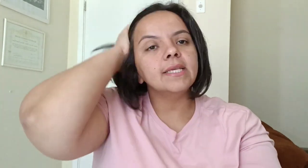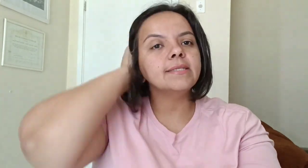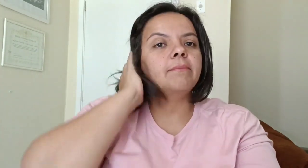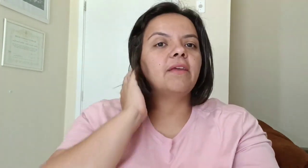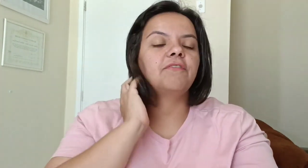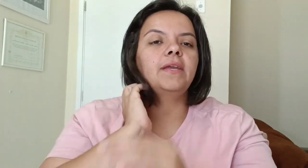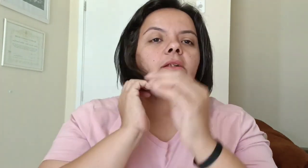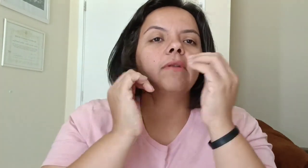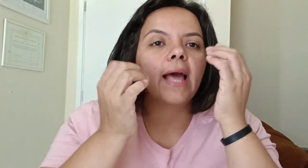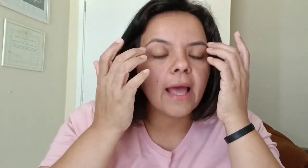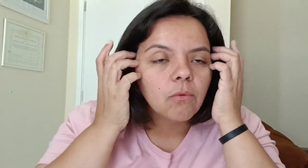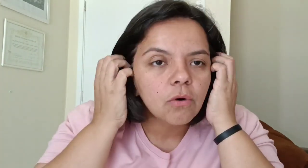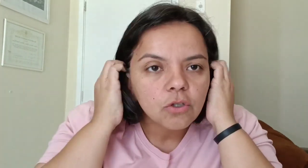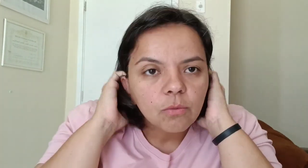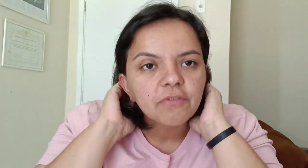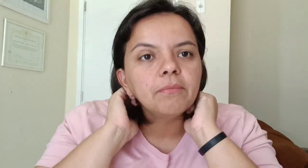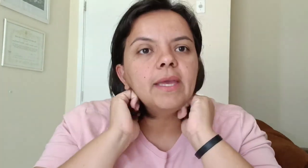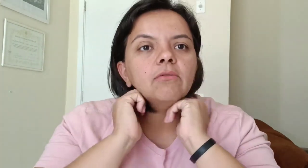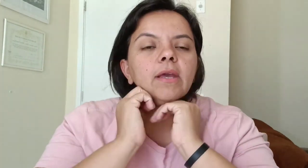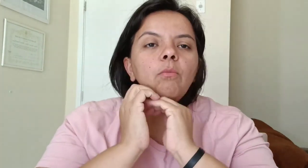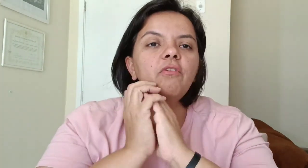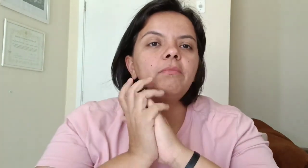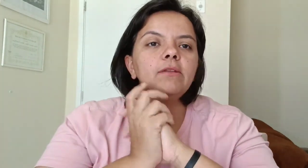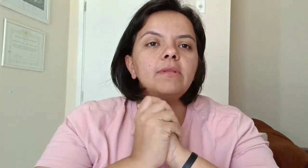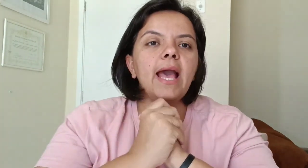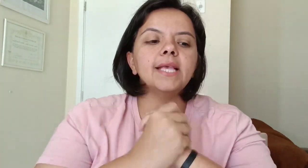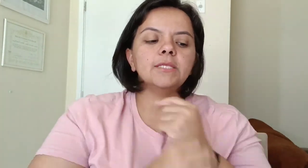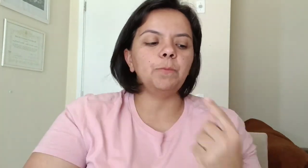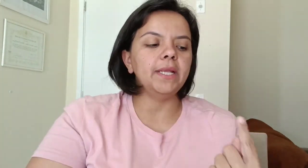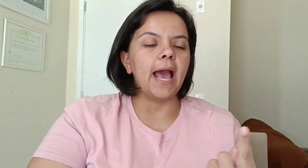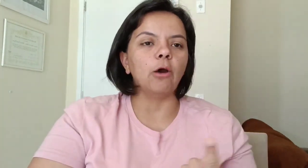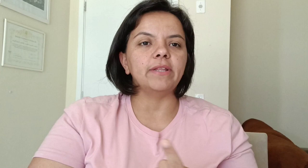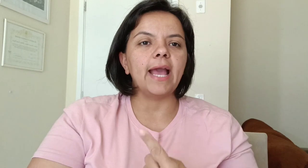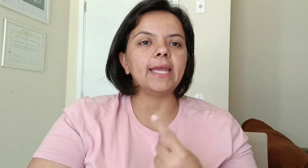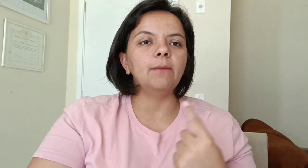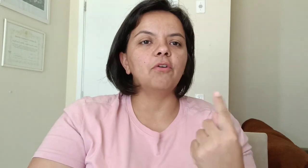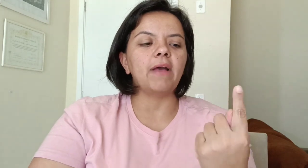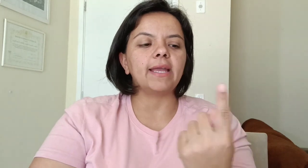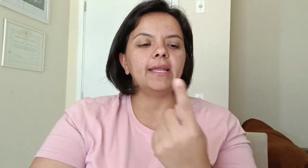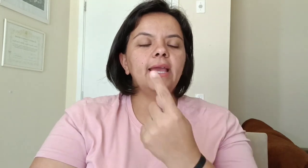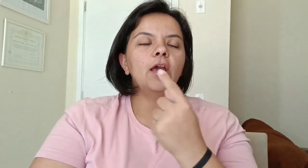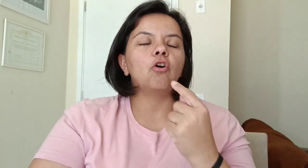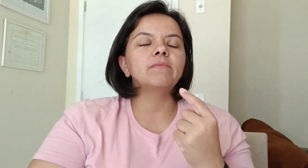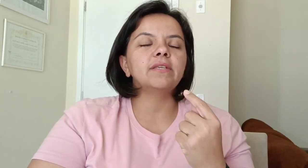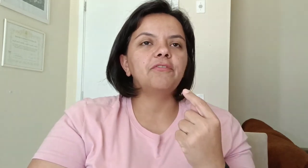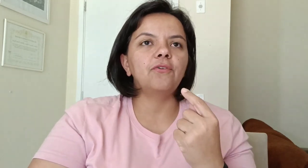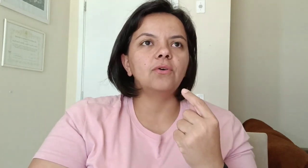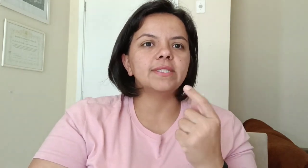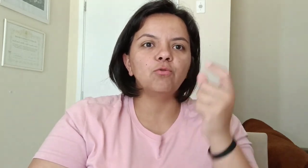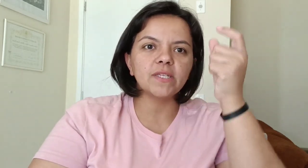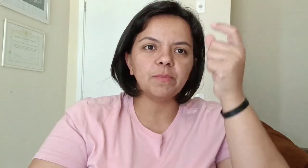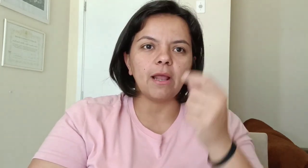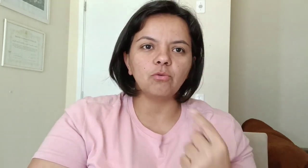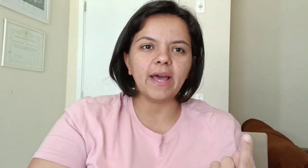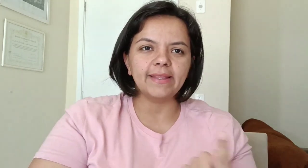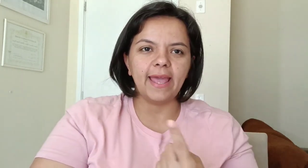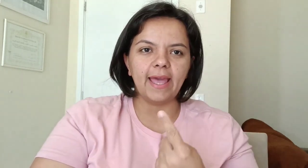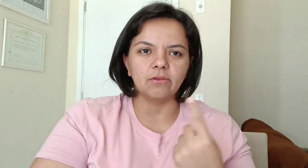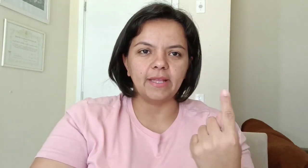Vocês também viram lá um outro movimento, que é um movimento de aspiral, né? Aquele como se fosse o aspiral do caderno, né?